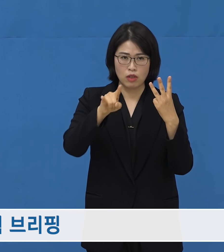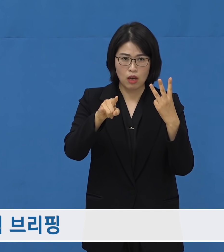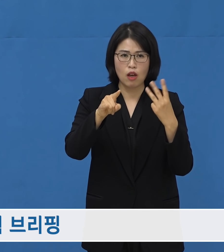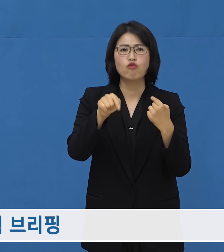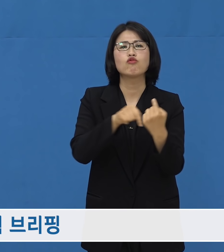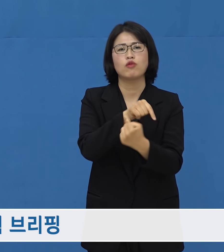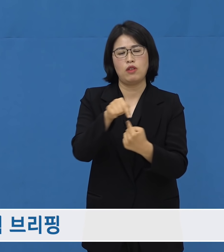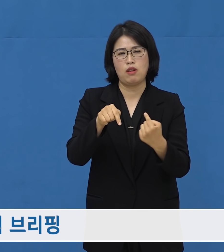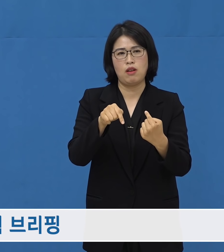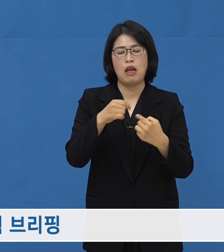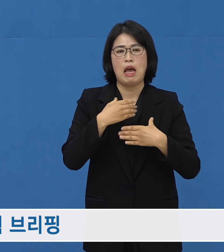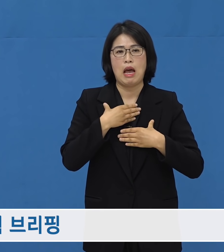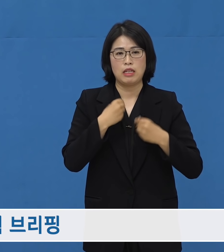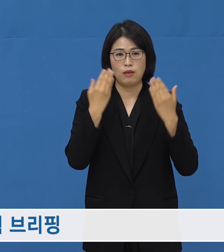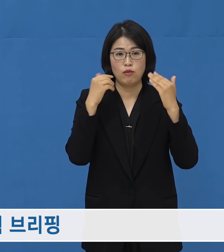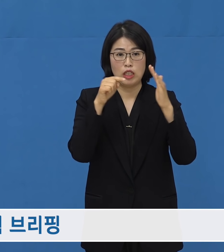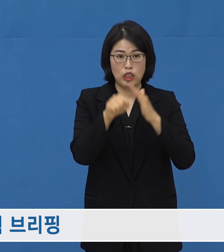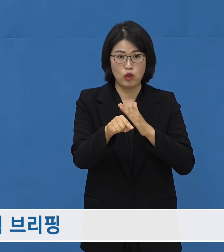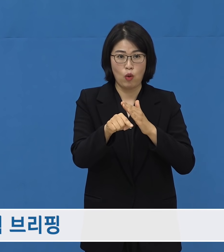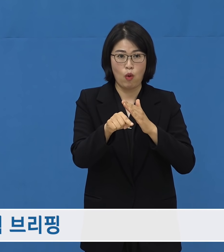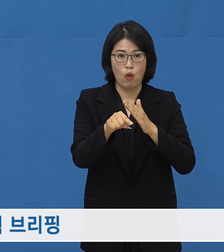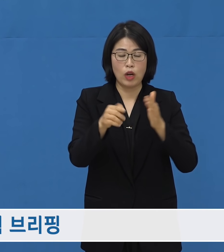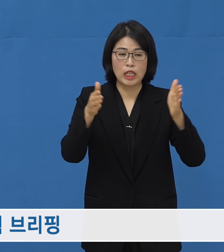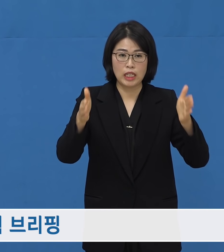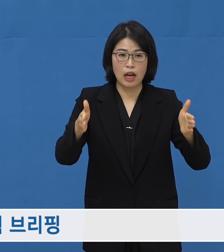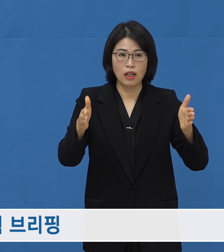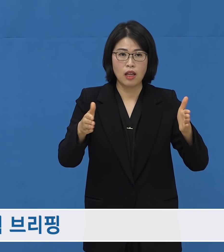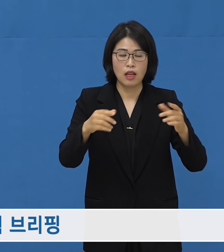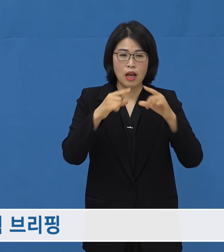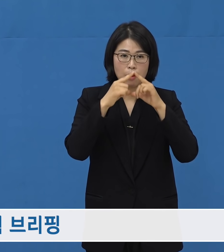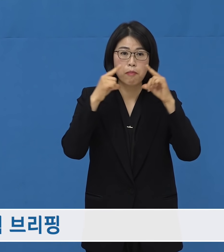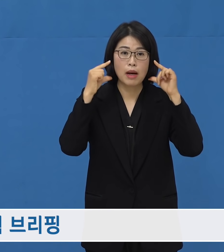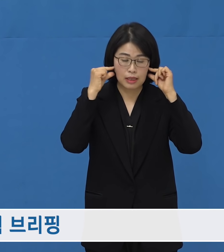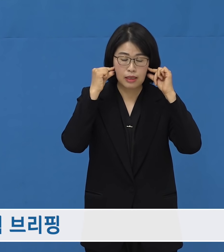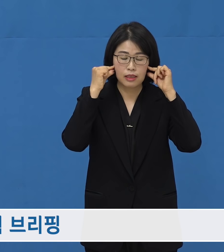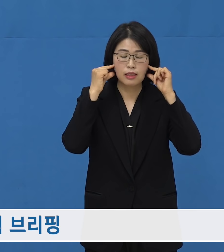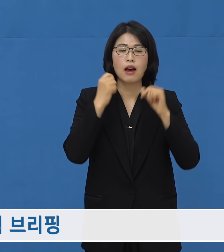운영합니다. 안심 등교 기간에는 마스크를